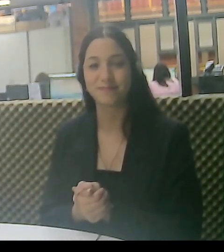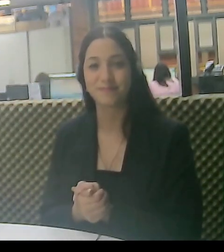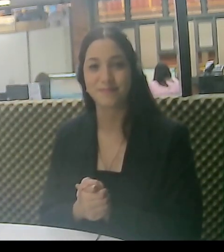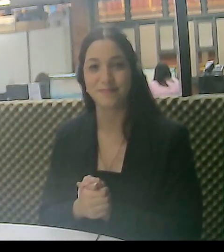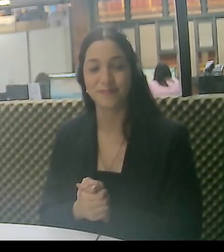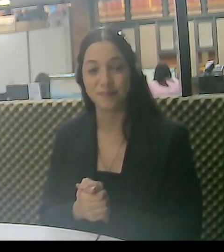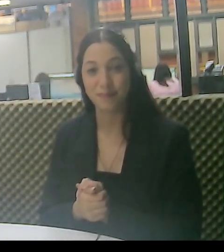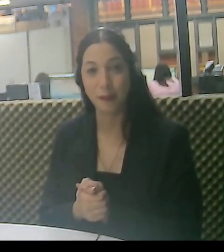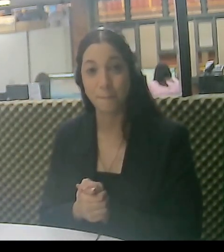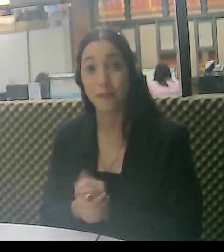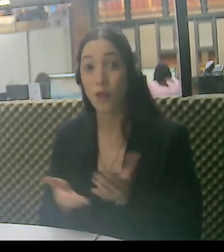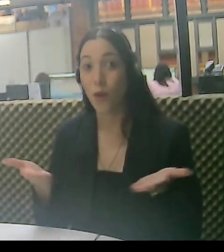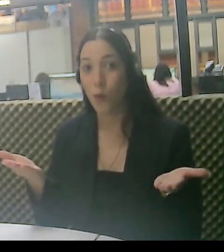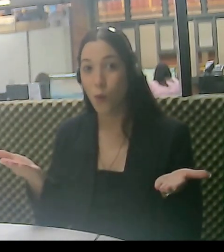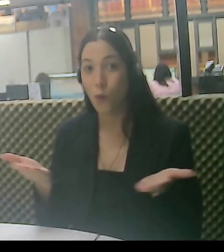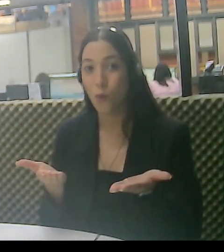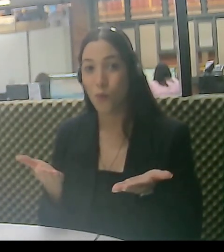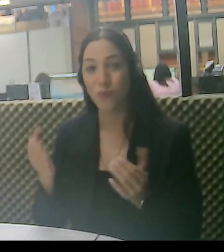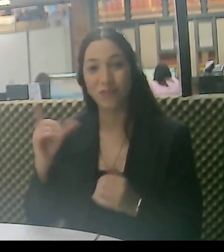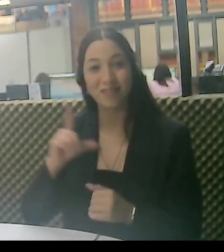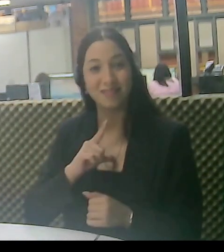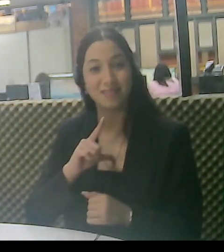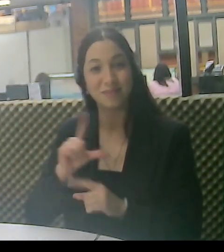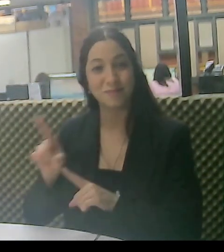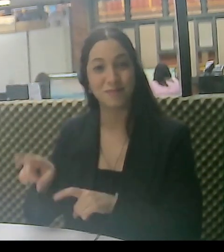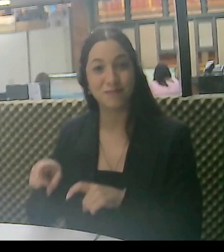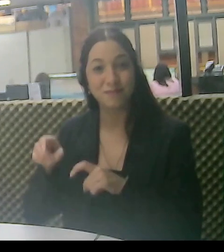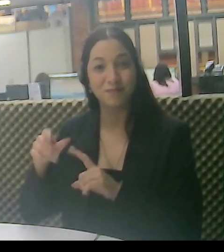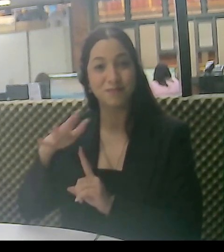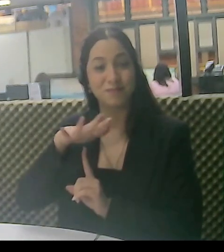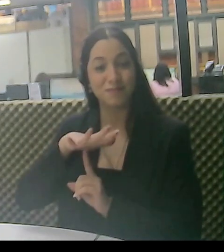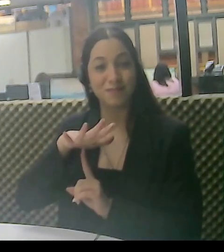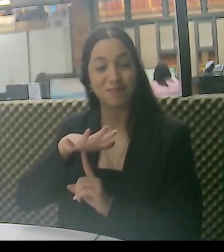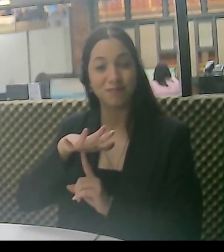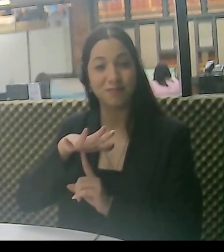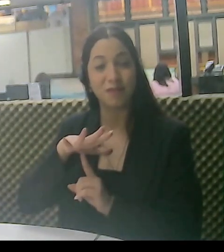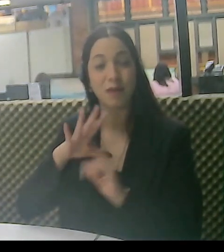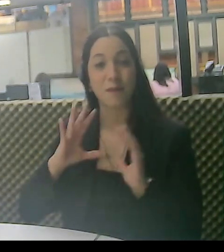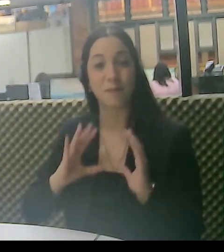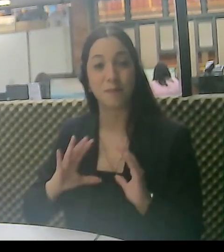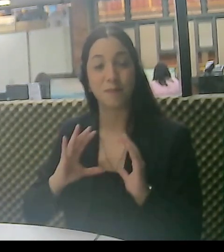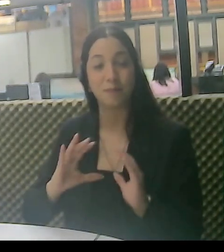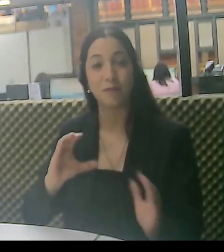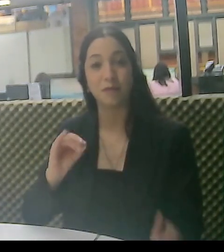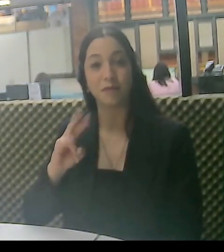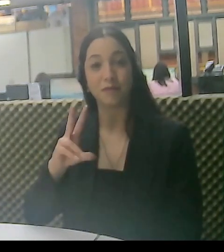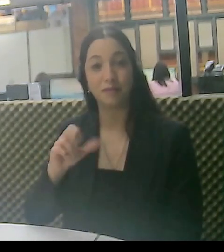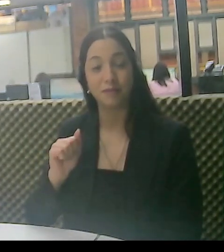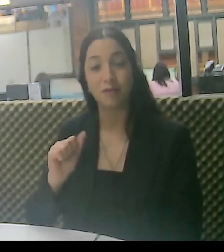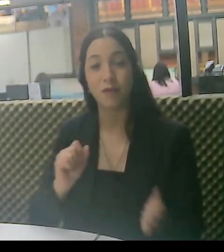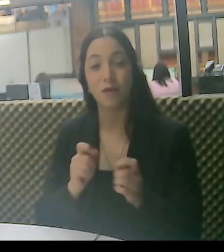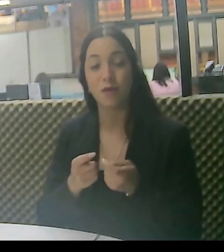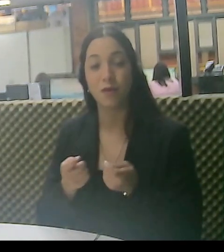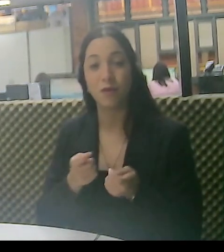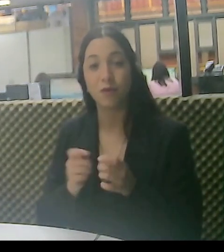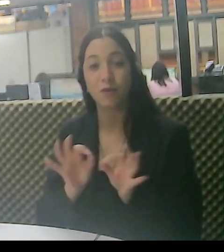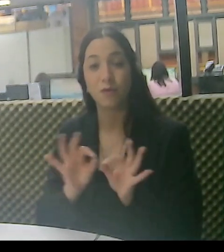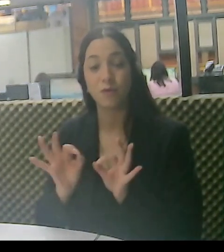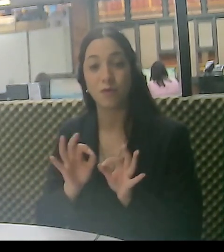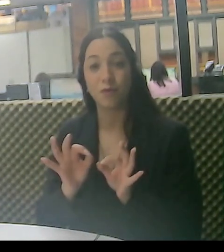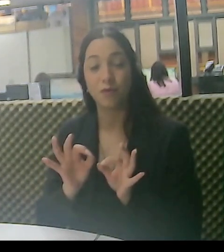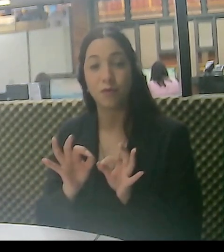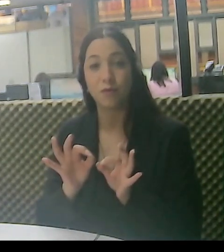notícias. Hoje é dia de feira de produtos rurais na Praça Cívica, com organização da Secretaria Municipal de